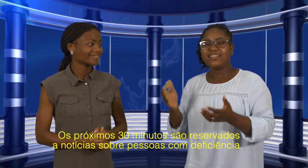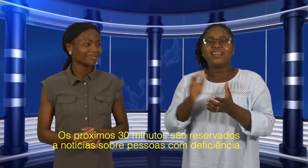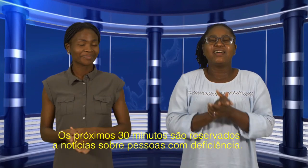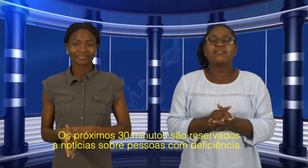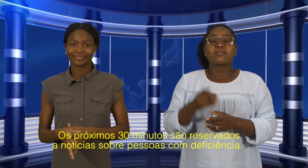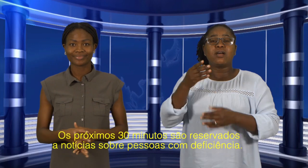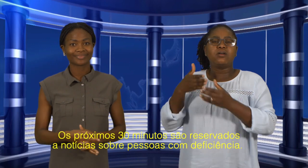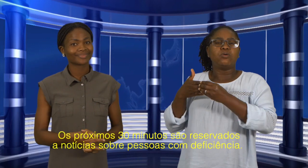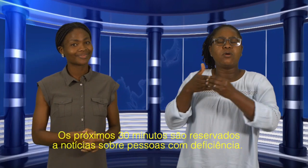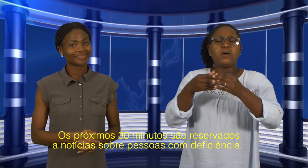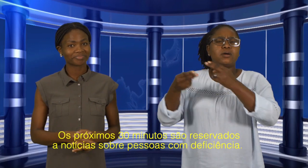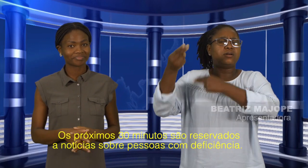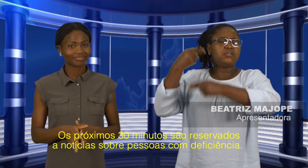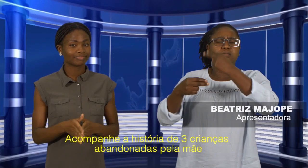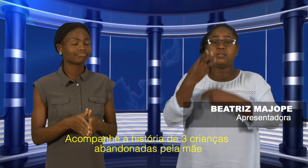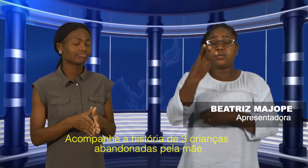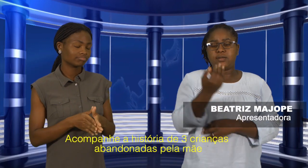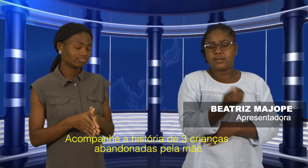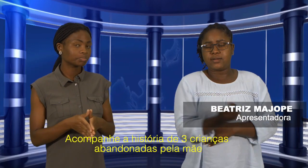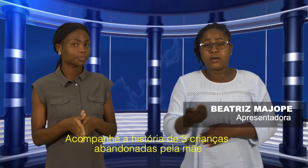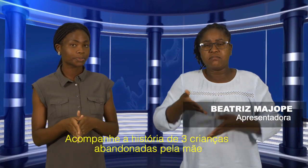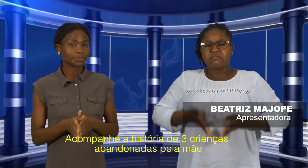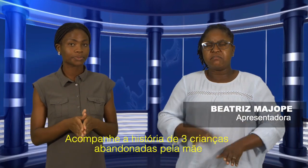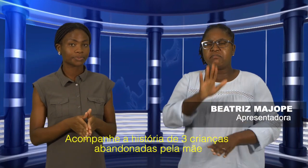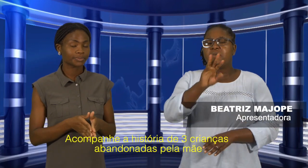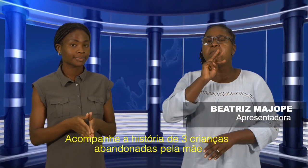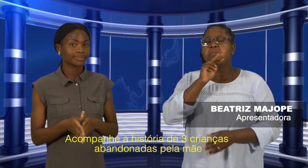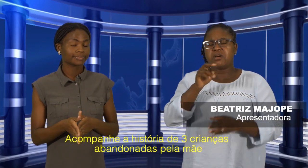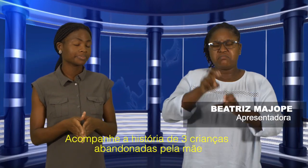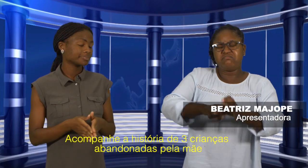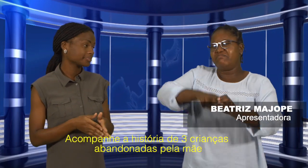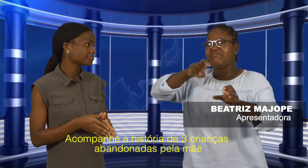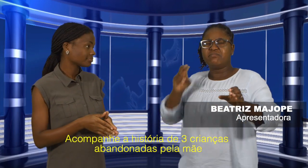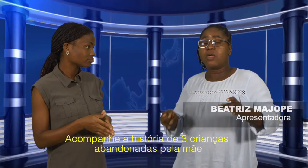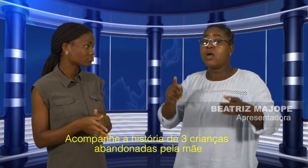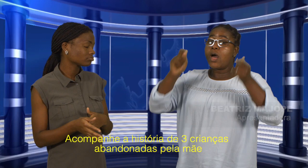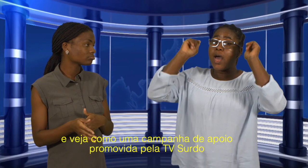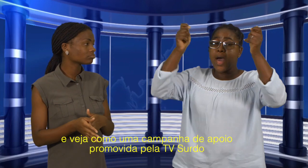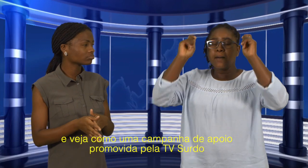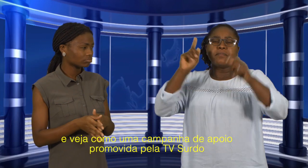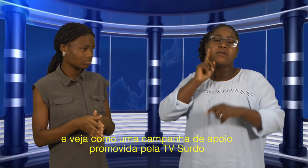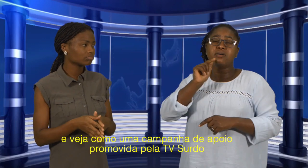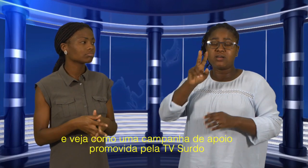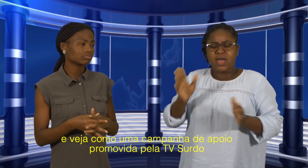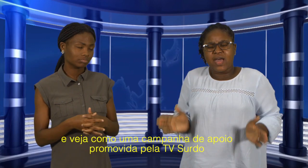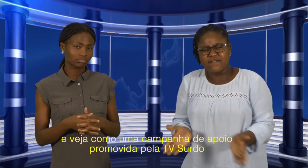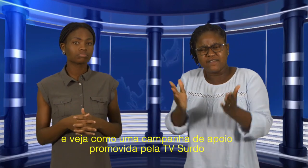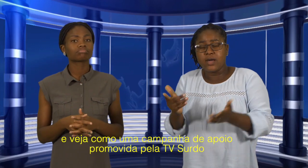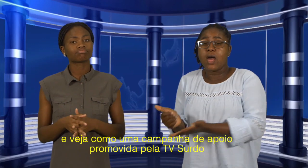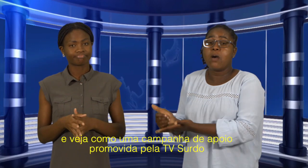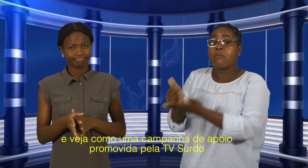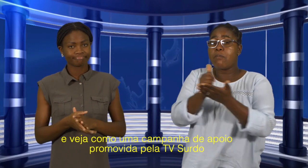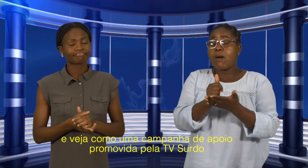sobre pessoas com deficiência. Acompanhe a história de três crianças abandonadas pela mãe e veja como uma